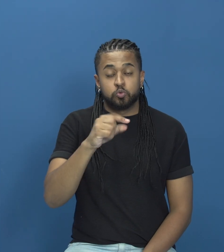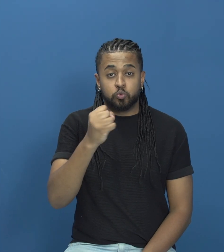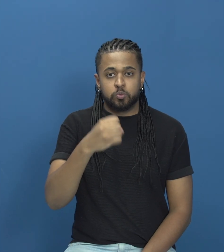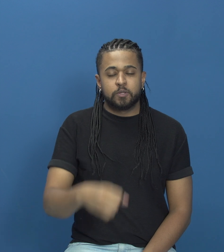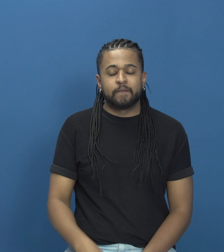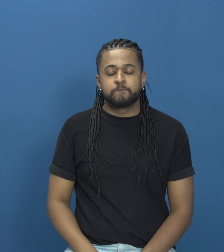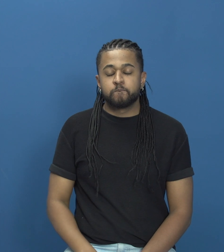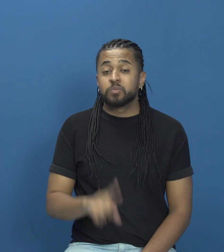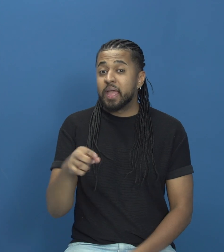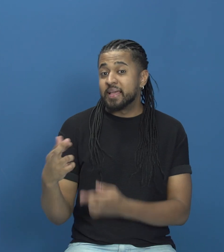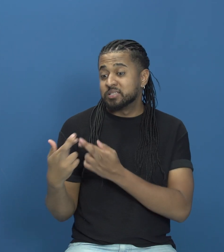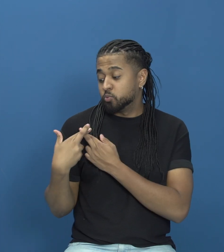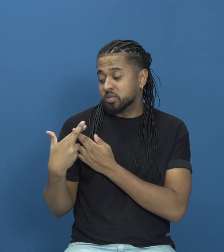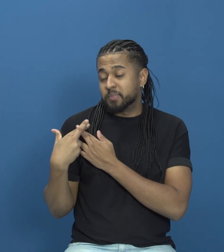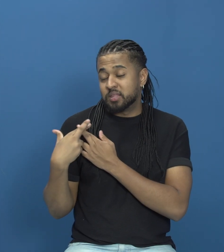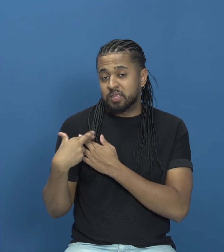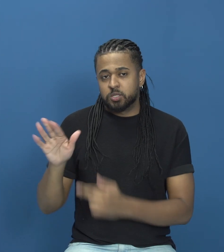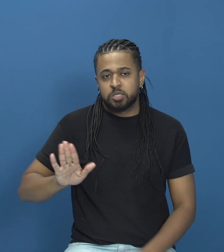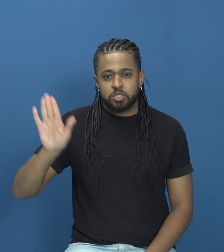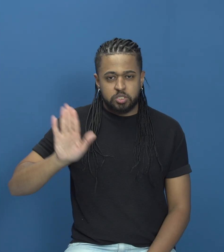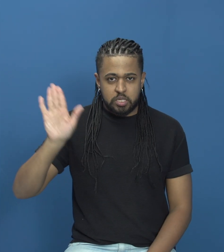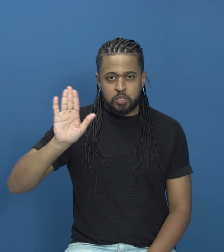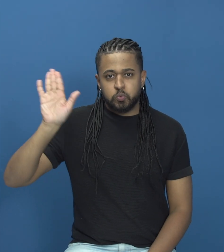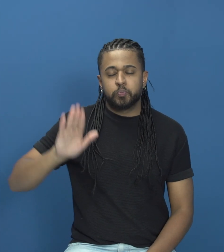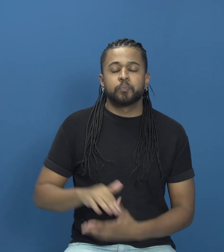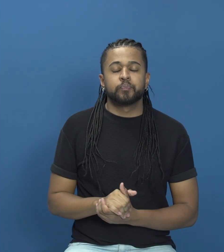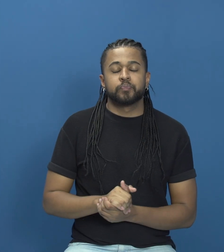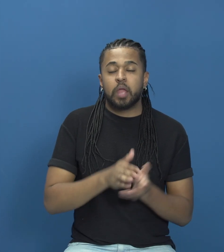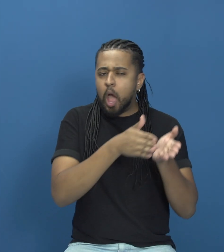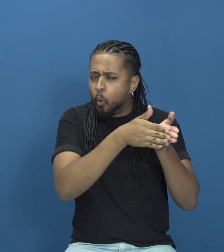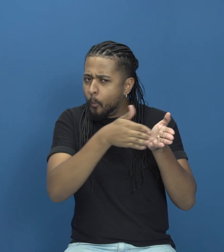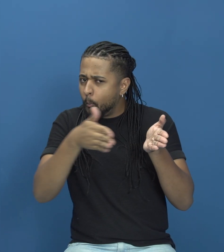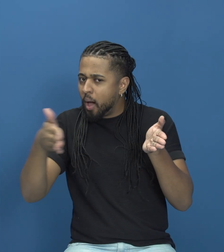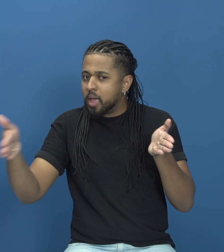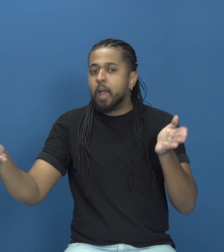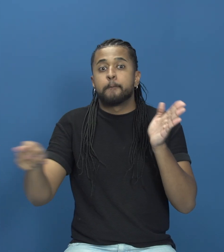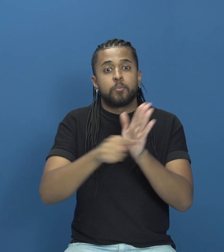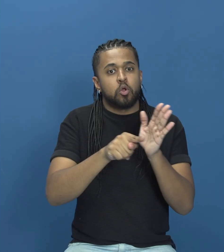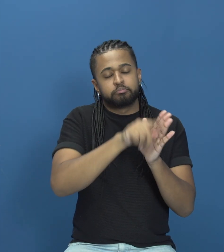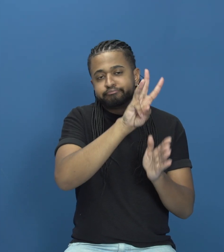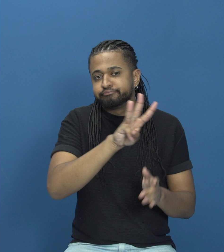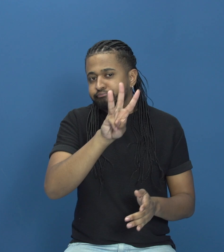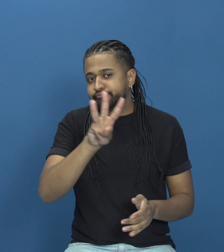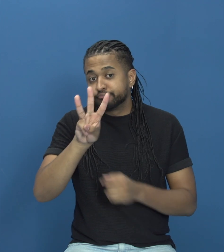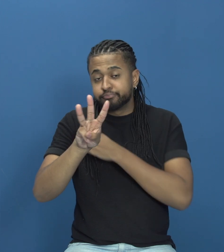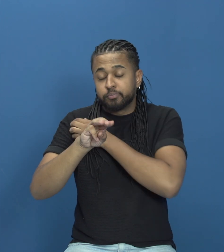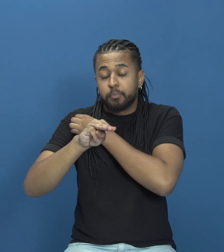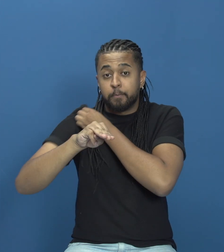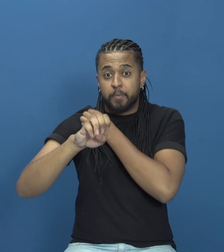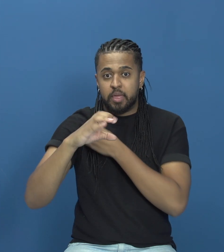7.8. É de responsabilidade do candidato ou candidata acompanhar, por meio do portal do Ministério da